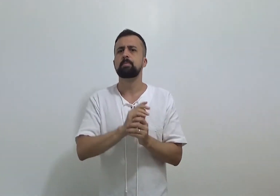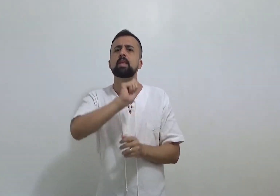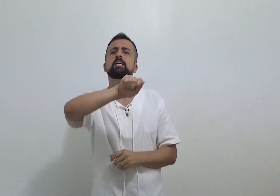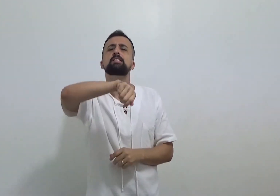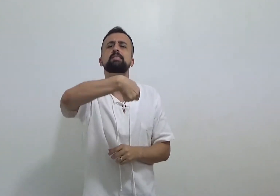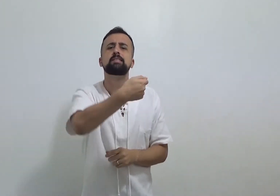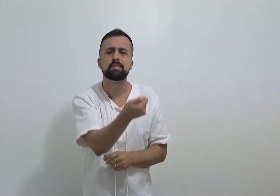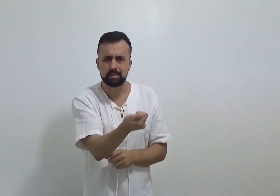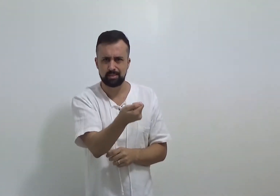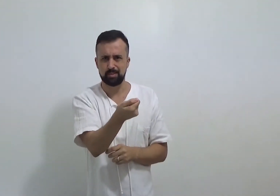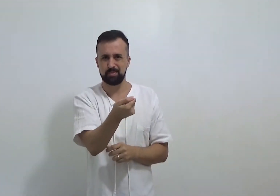Ok.